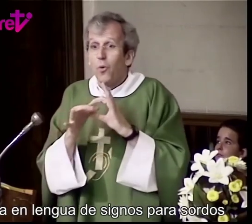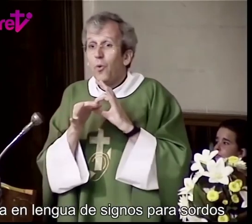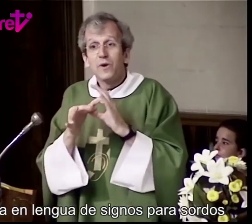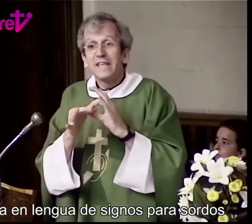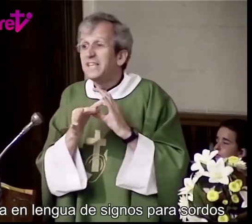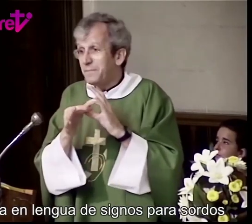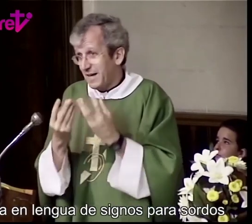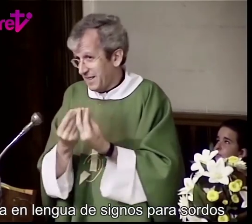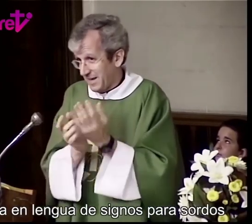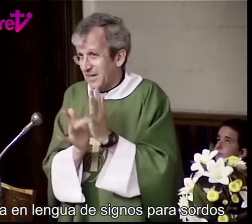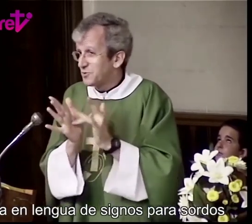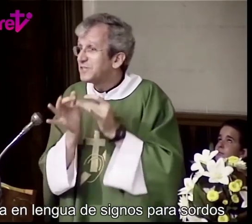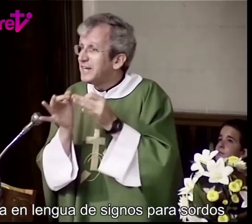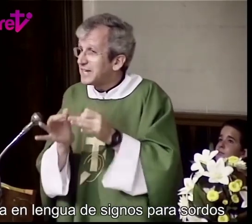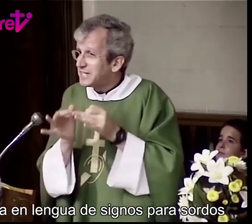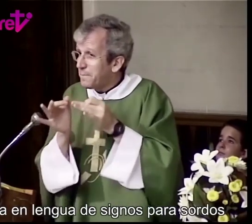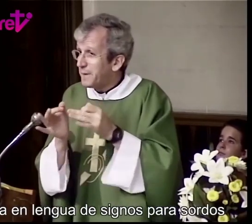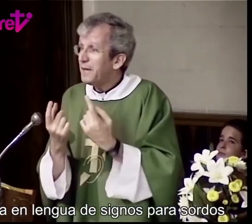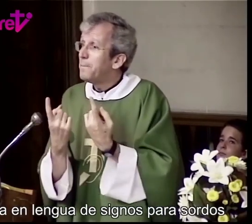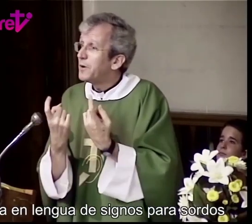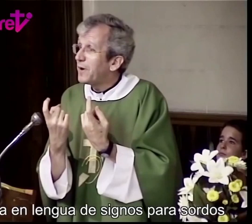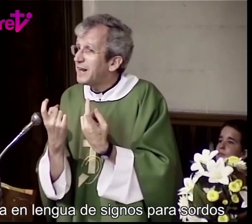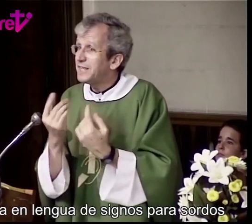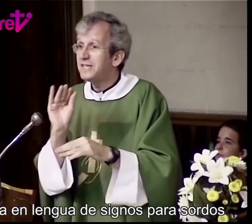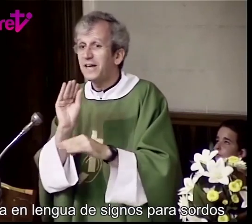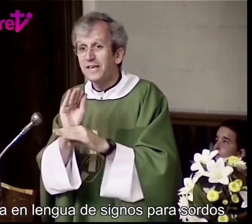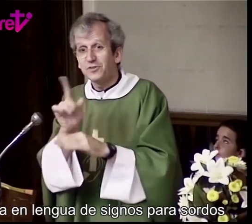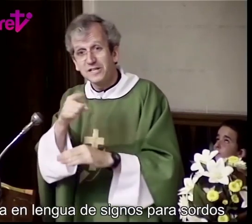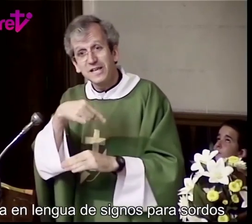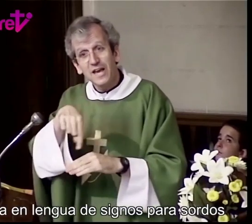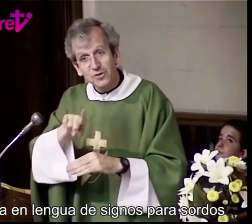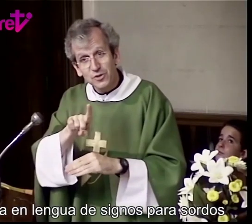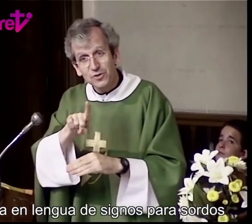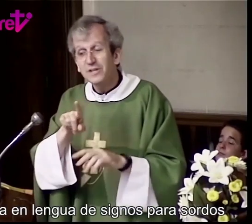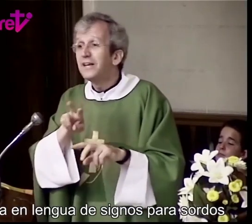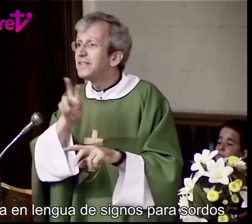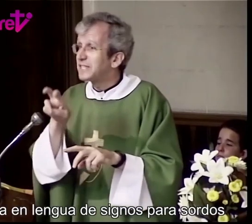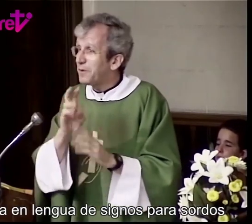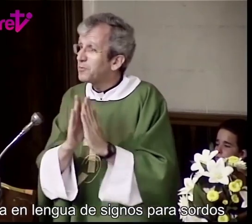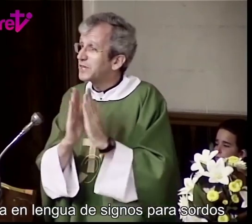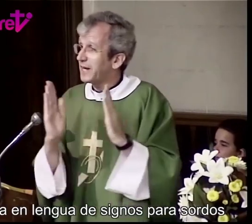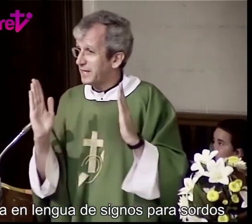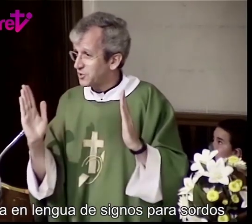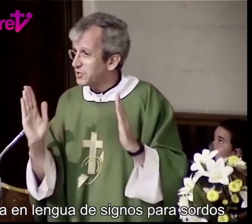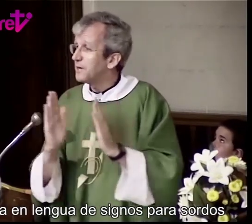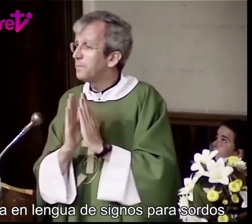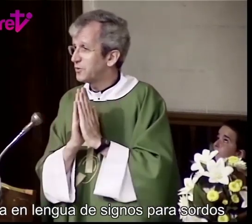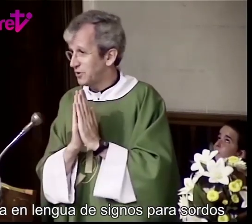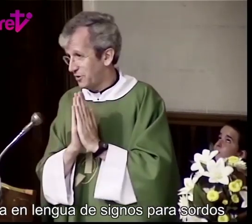una intimidad que Jesús tenía siempre, pero una necesidad que nos enseña a nosotros de saber buscar esos tiempos de